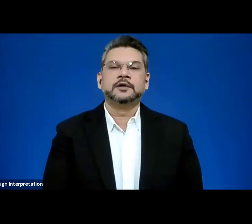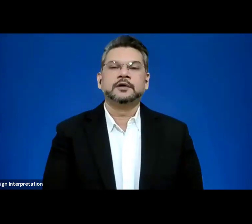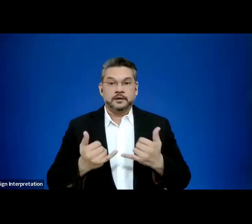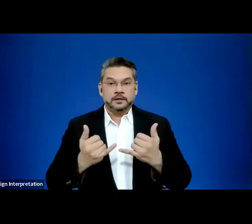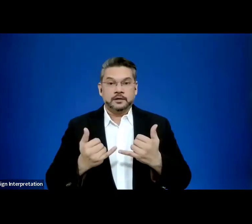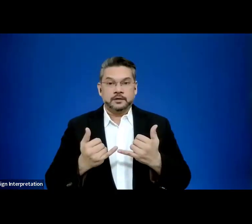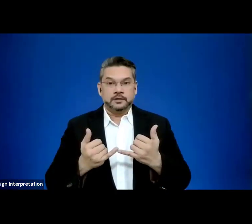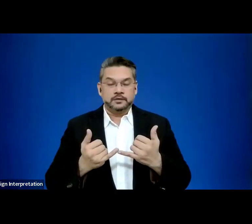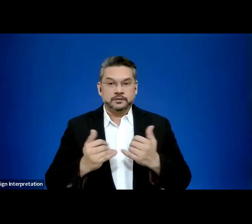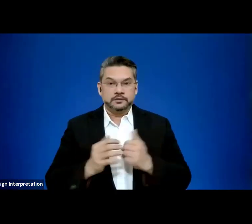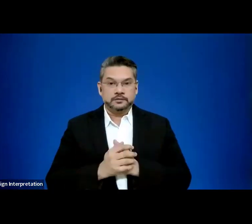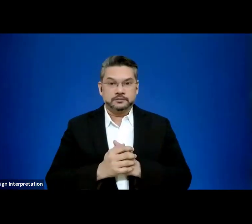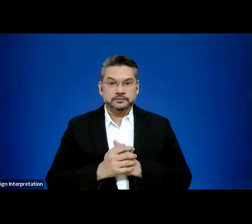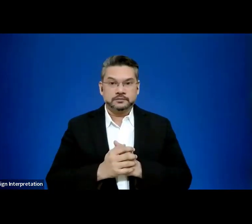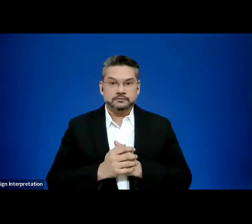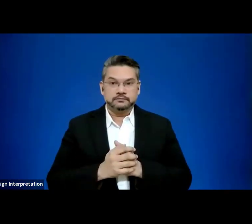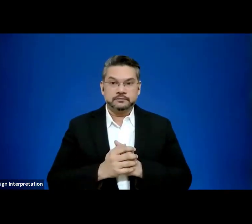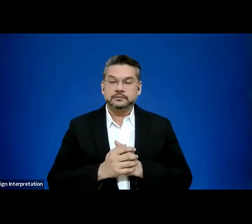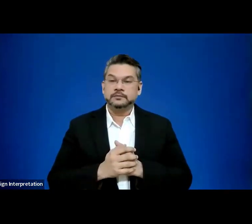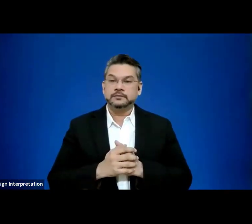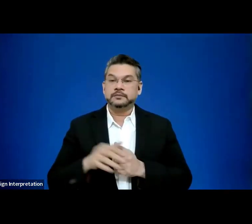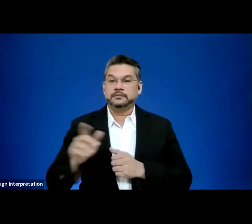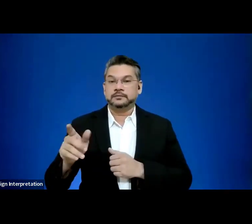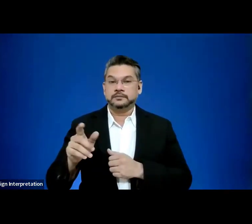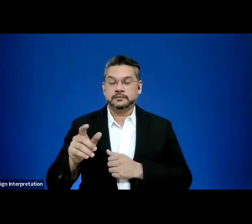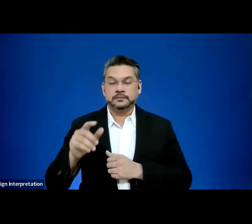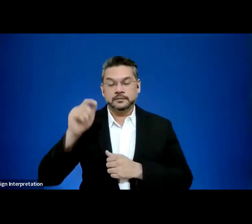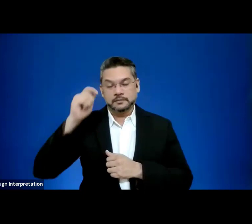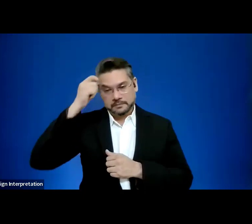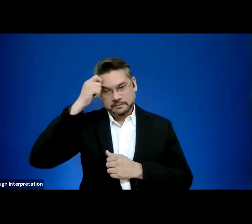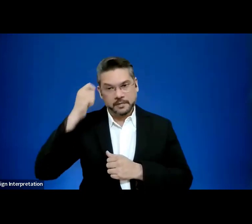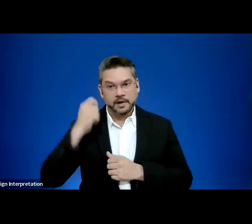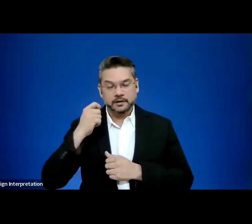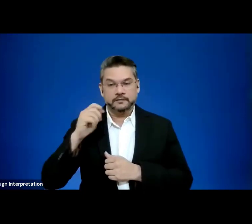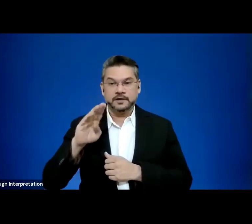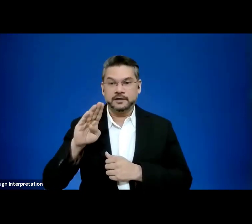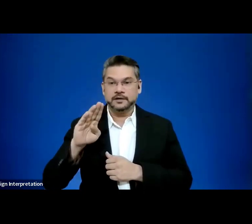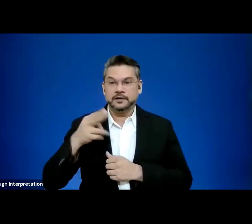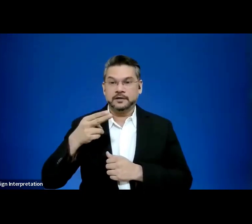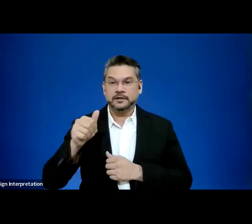为我们的带来的这个演说。那